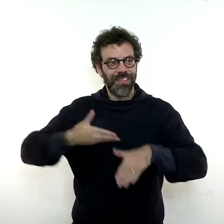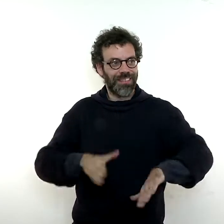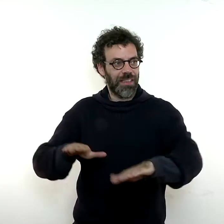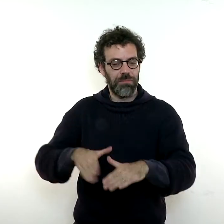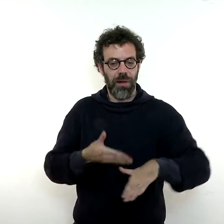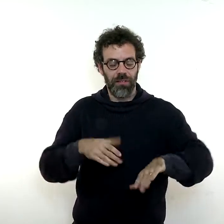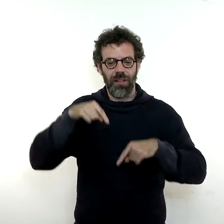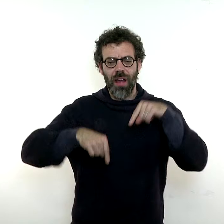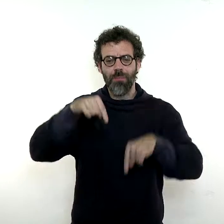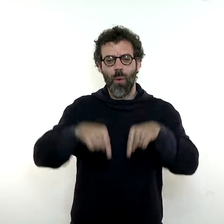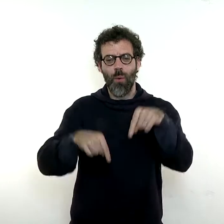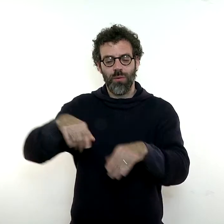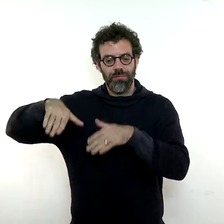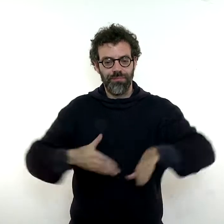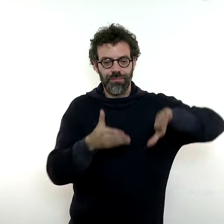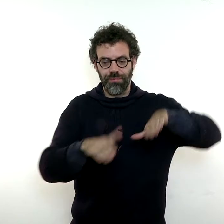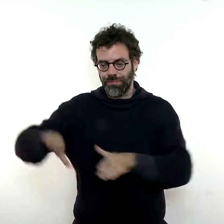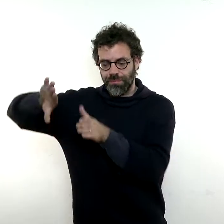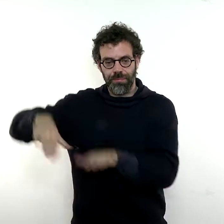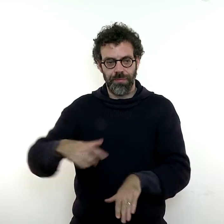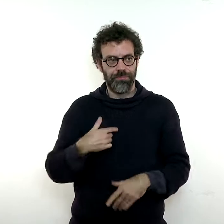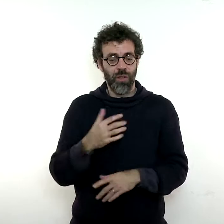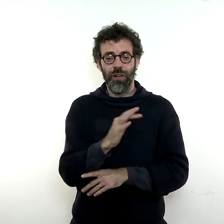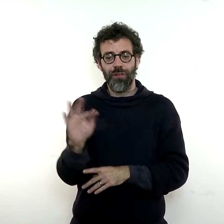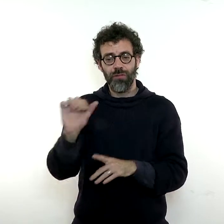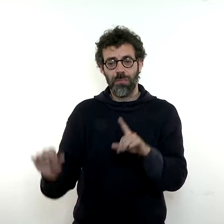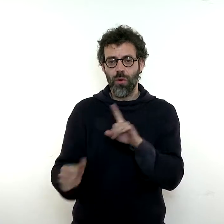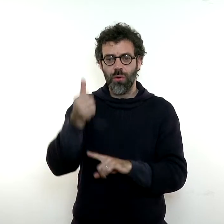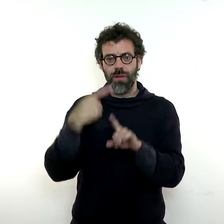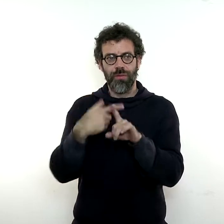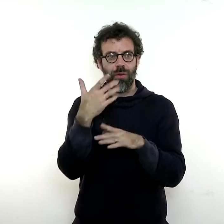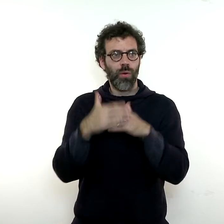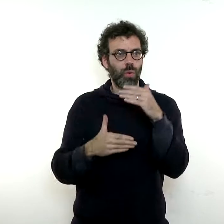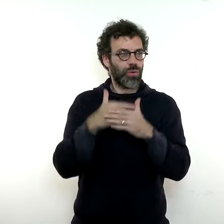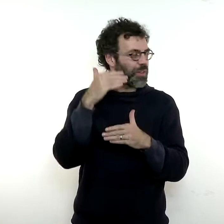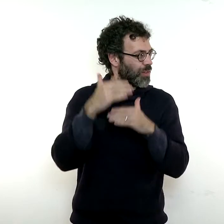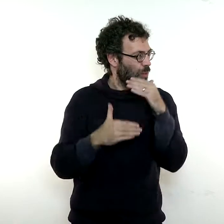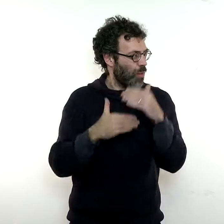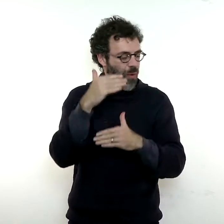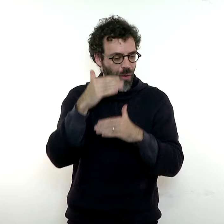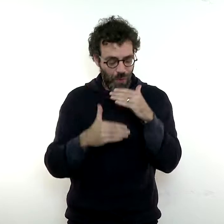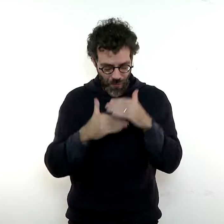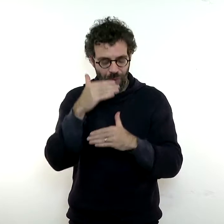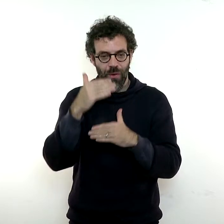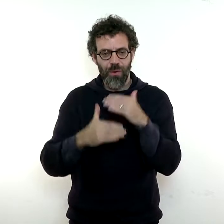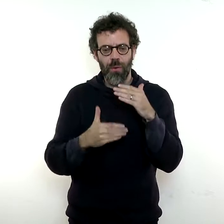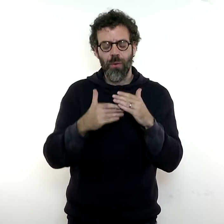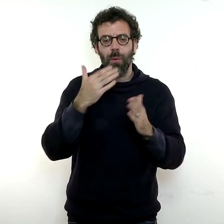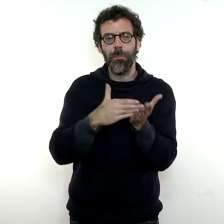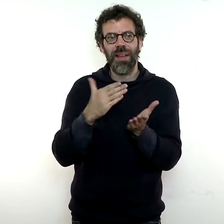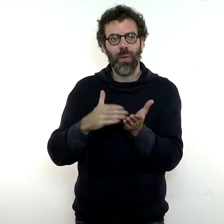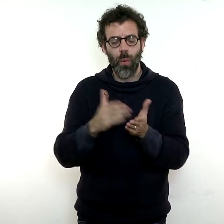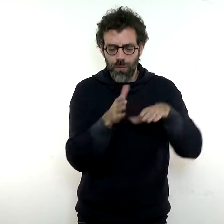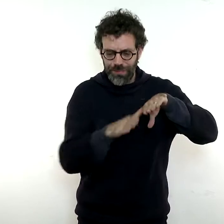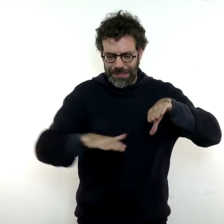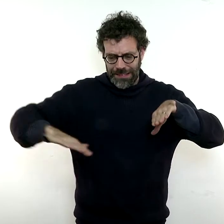l'un des premiers de France à comprendre un skatepark en béton. Il accueille actuellement sur 2500 mètres carrés